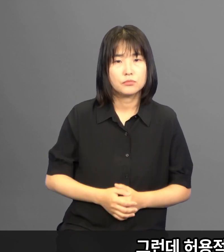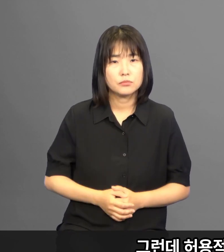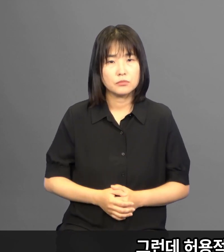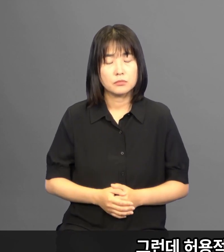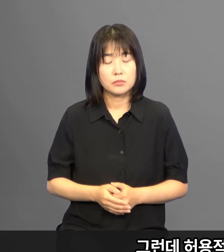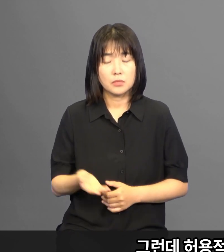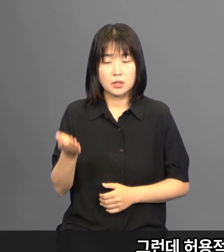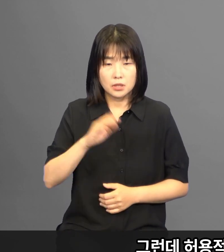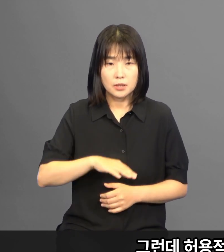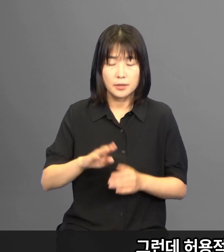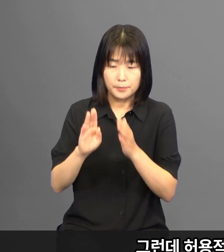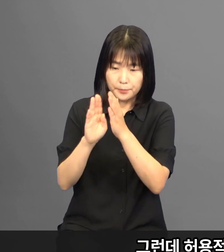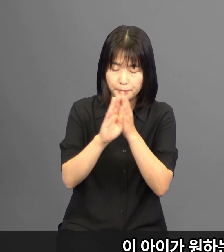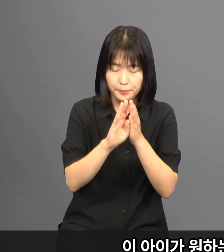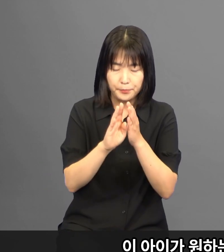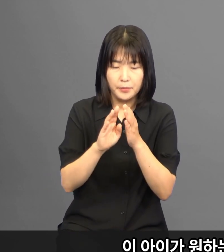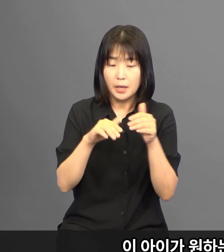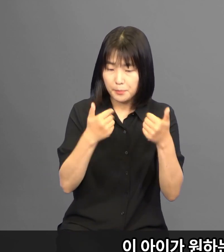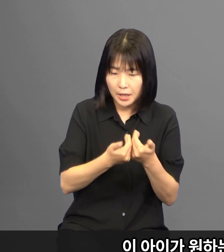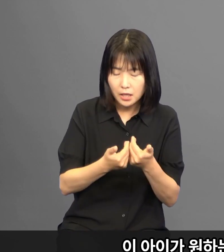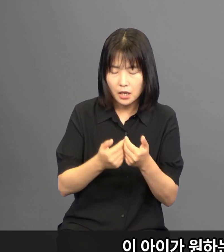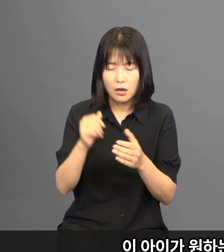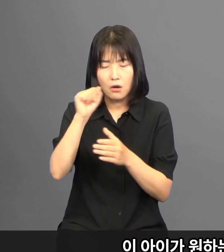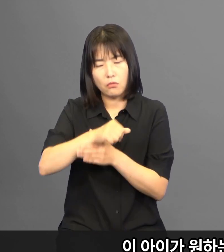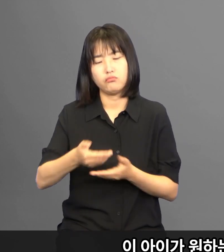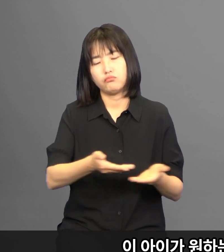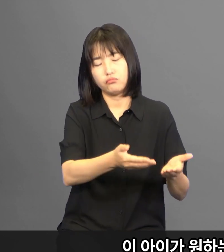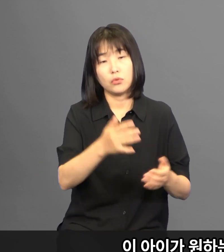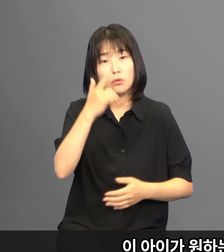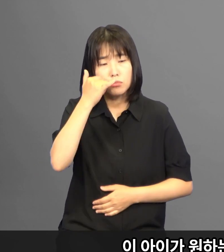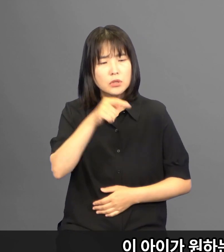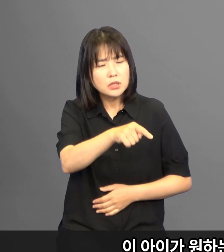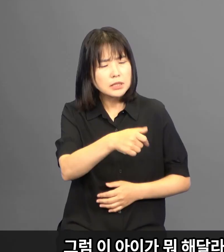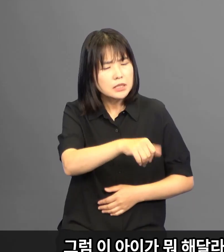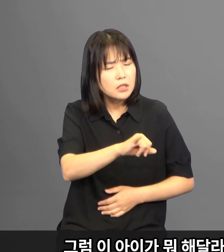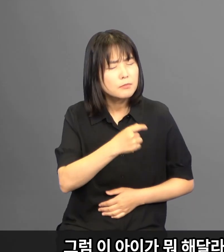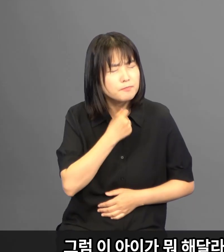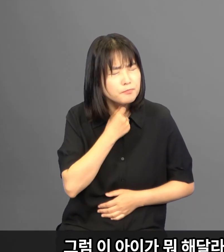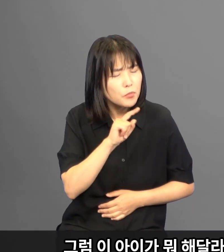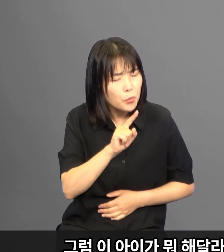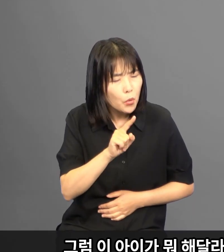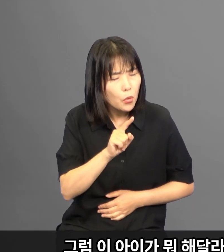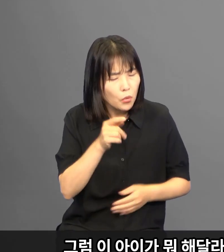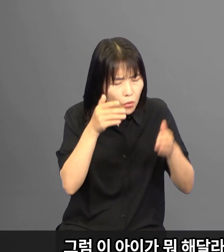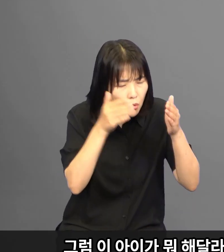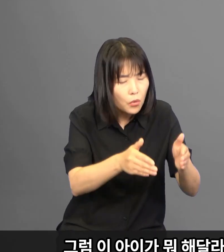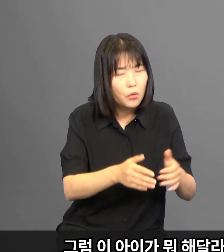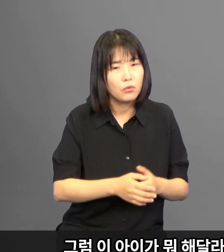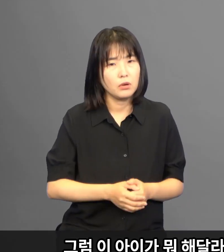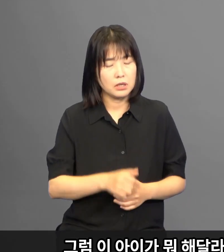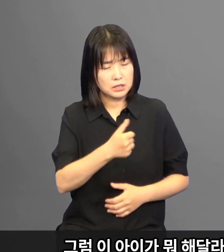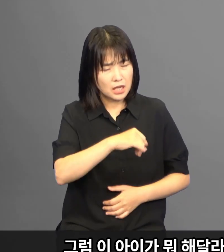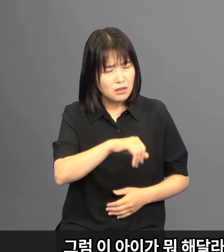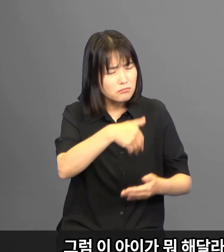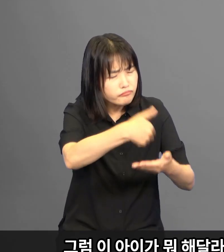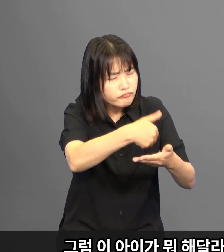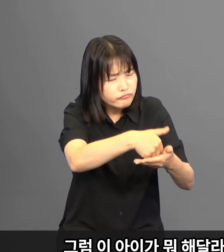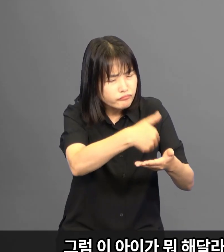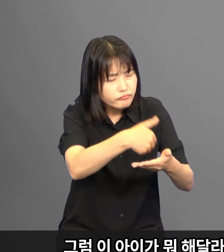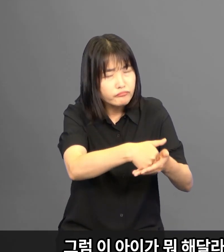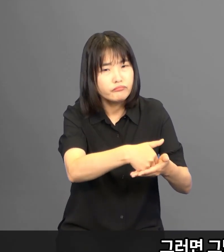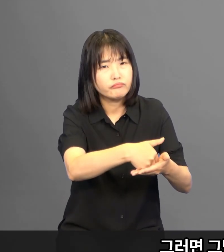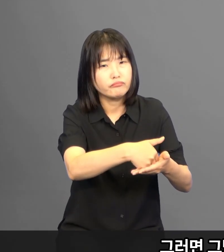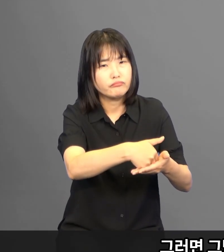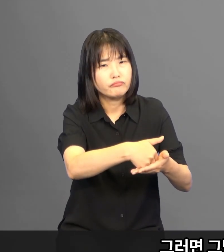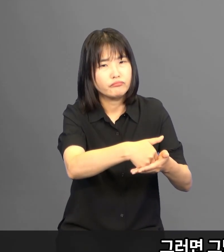허용적인 부모는 뭘 묻냐면 이 아이가 원하는 것이 뭘까 이거예요. 그리고 이 아이가 뭐 해달라, 안 좋은 건데도